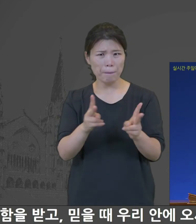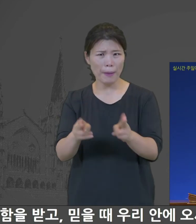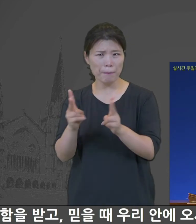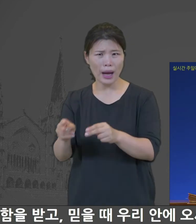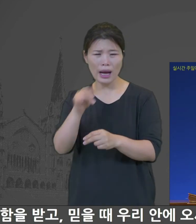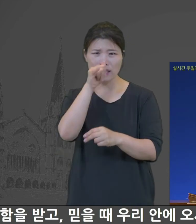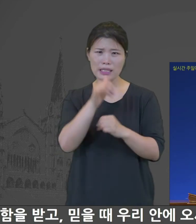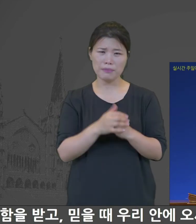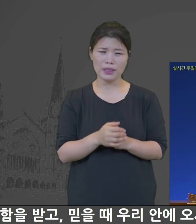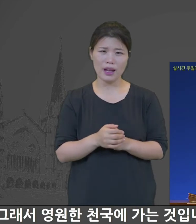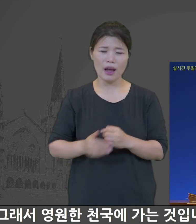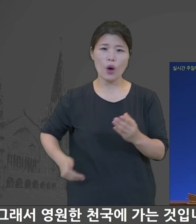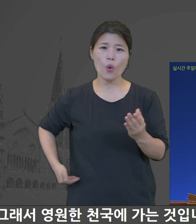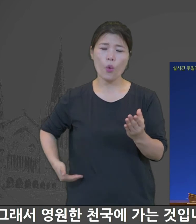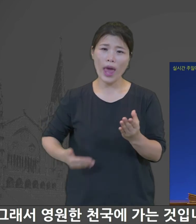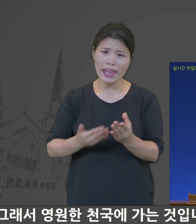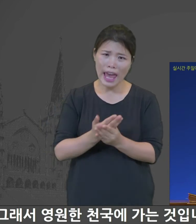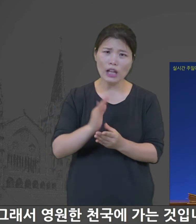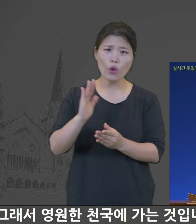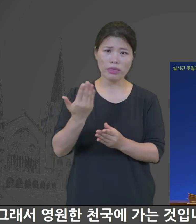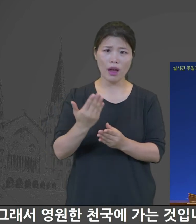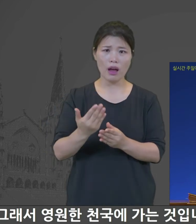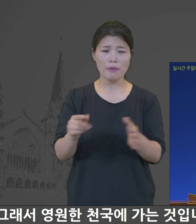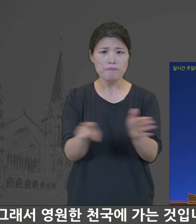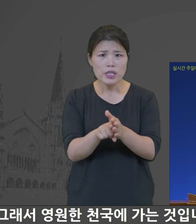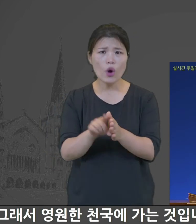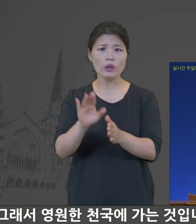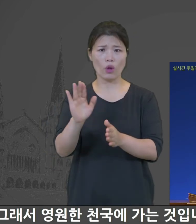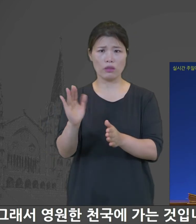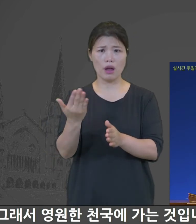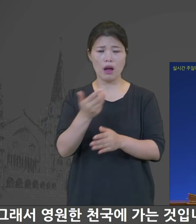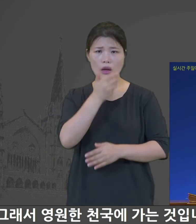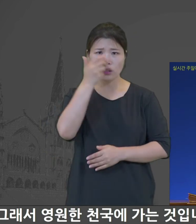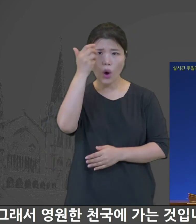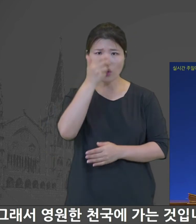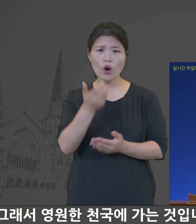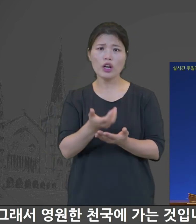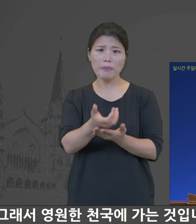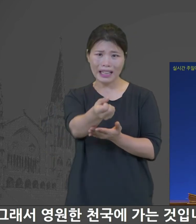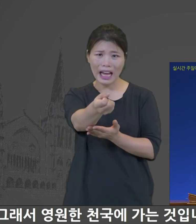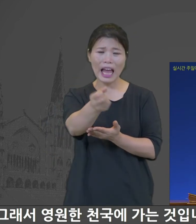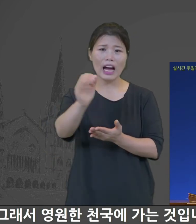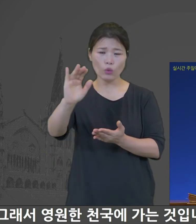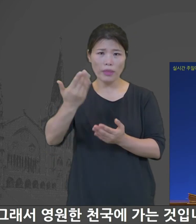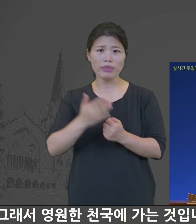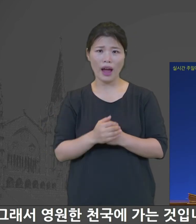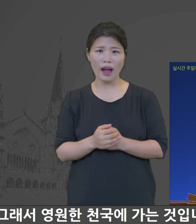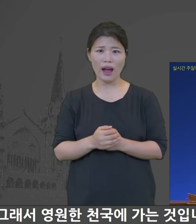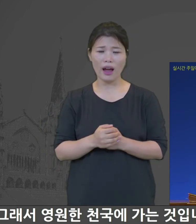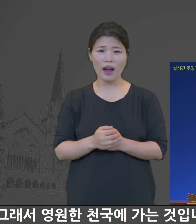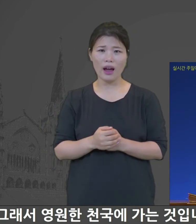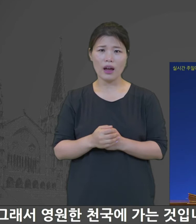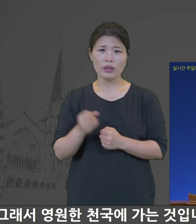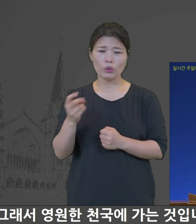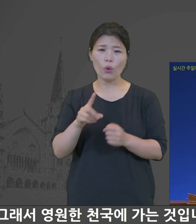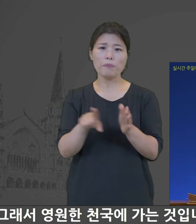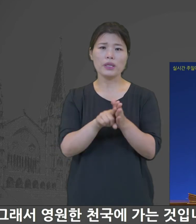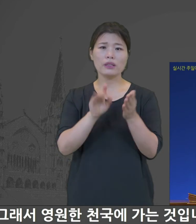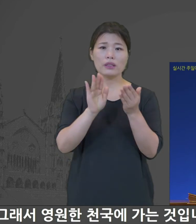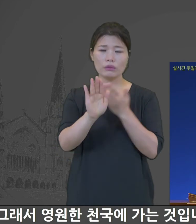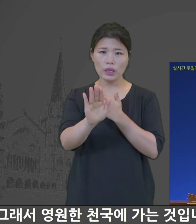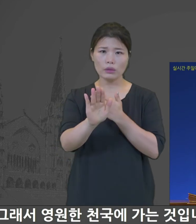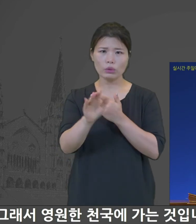회개해야 된다, 믿어야 된다, 성령을 받아야 된다, 그 다음에도 믿은 다음에도